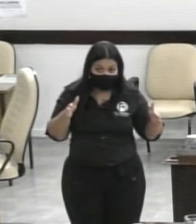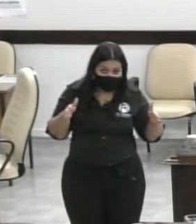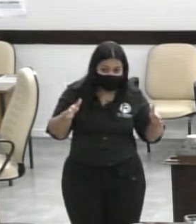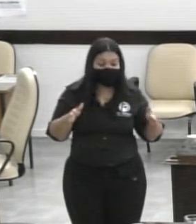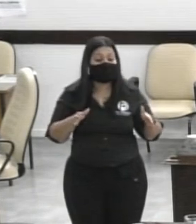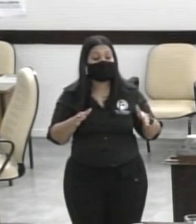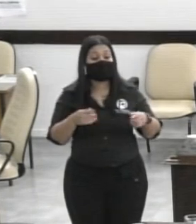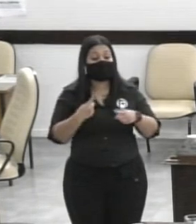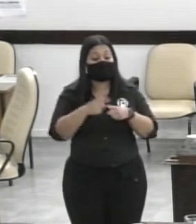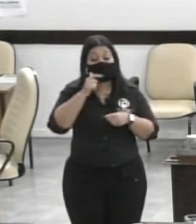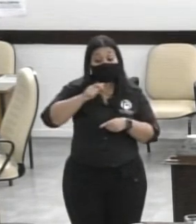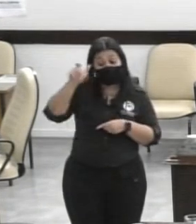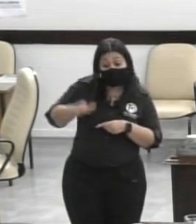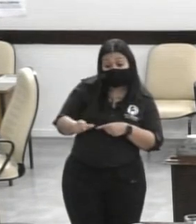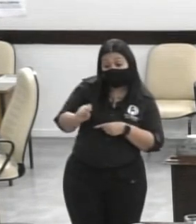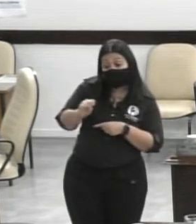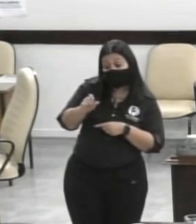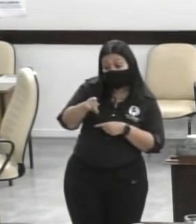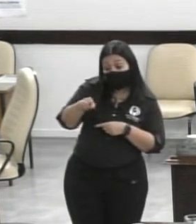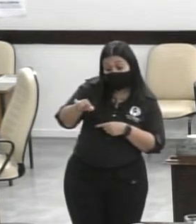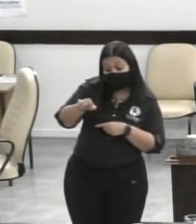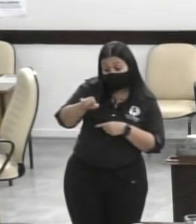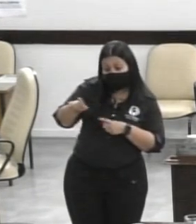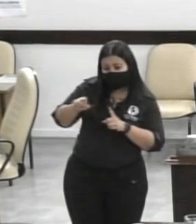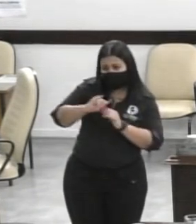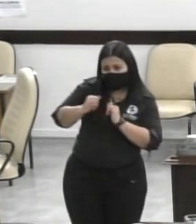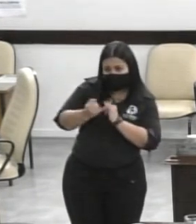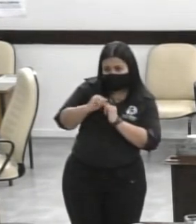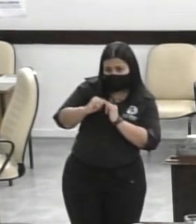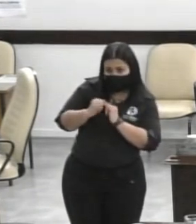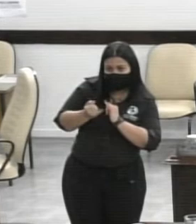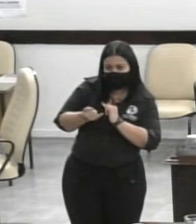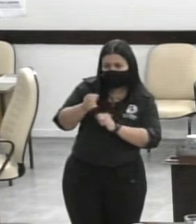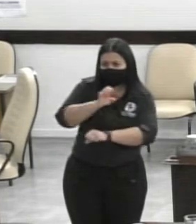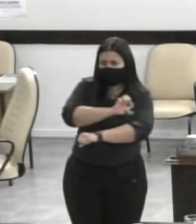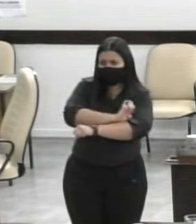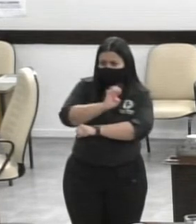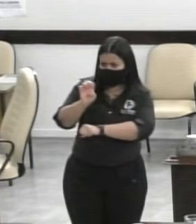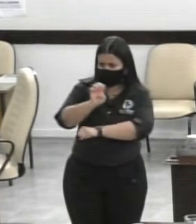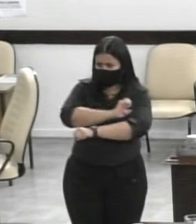Jezabel falava que o profeta Elias era um perturbador.